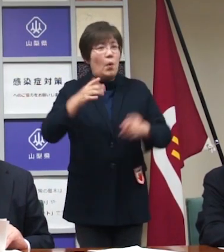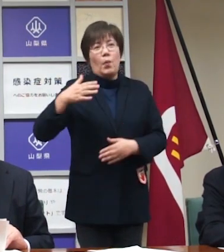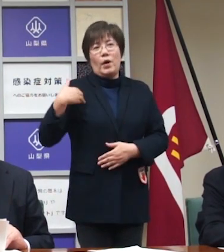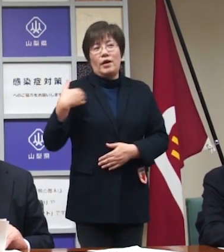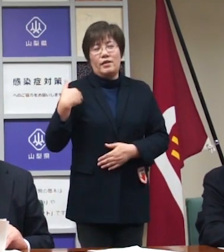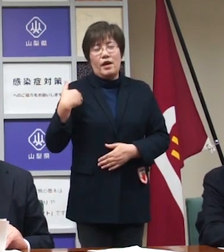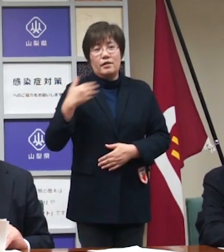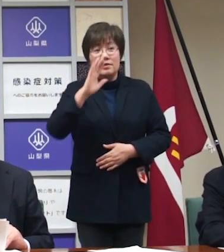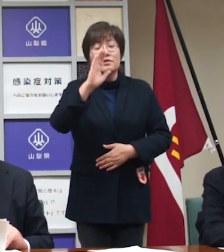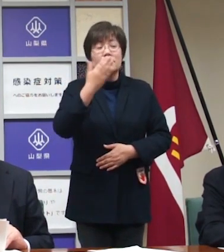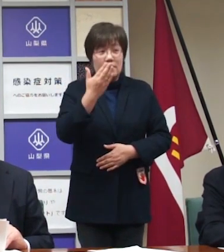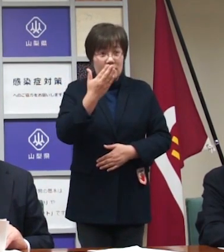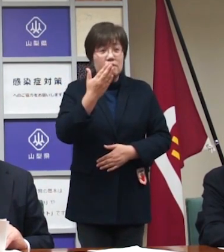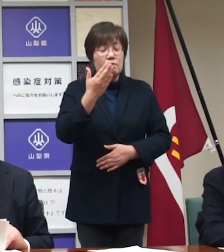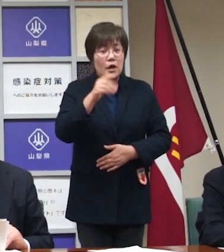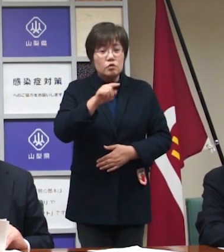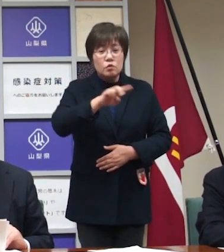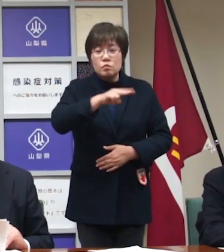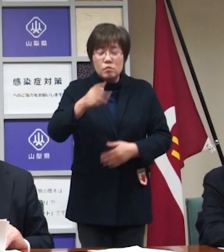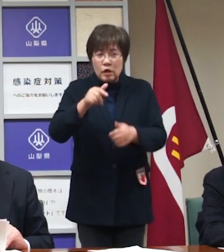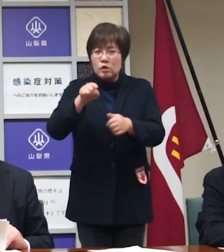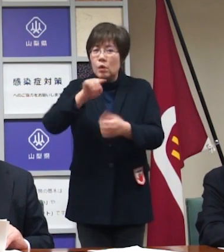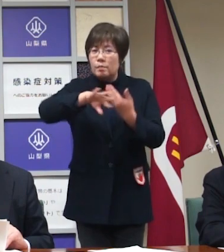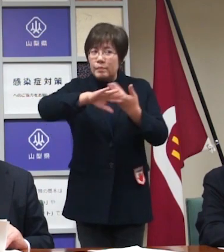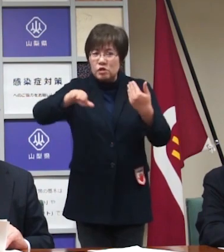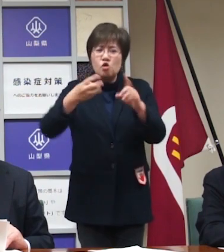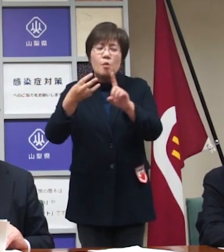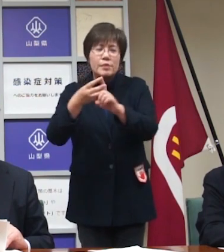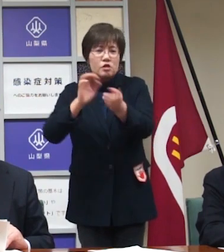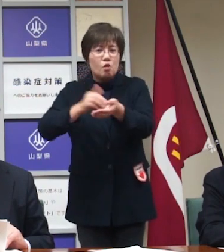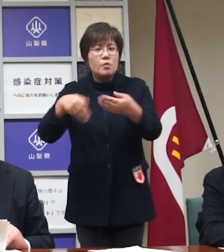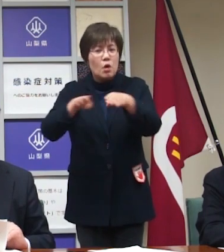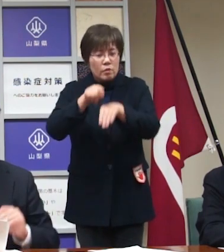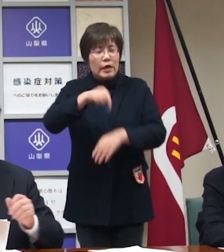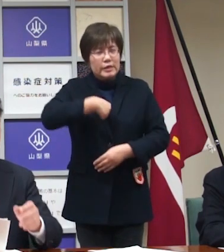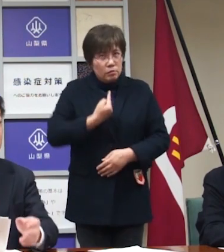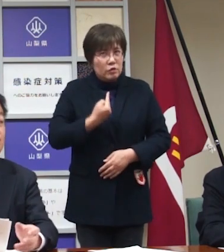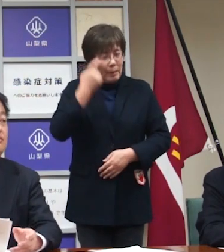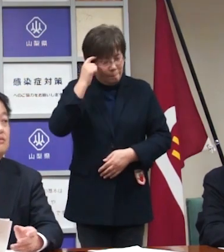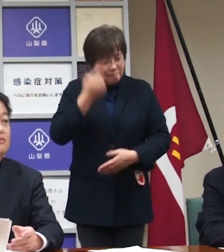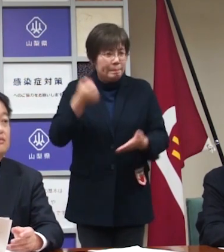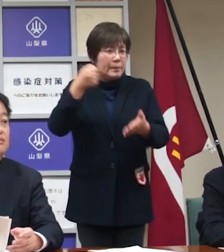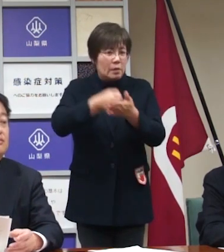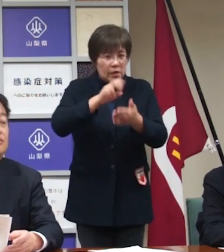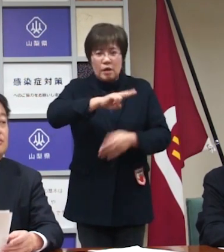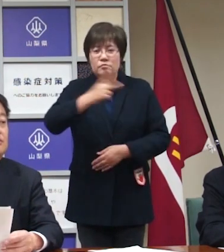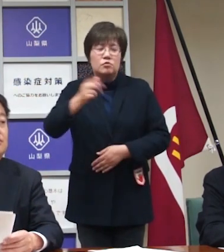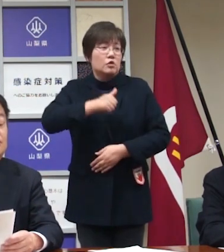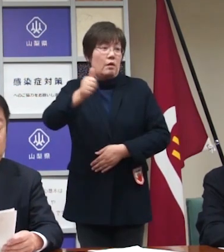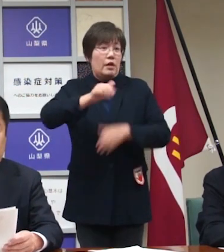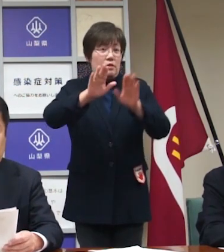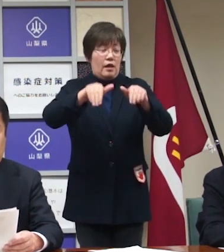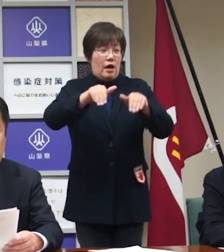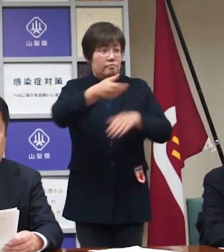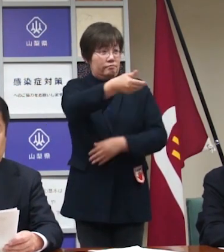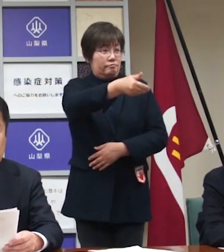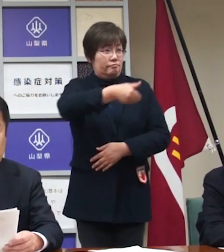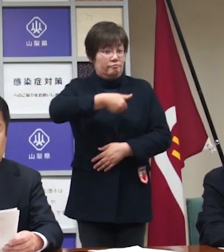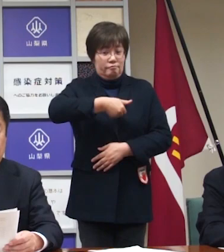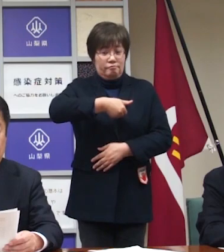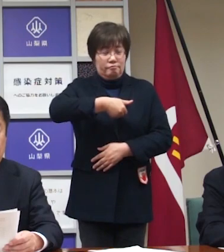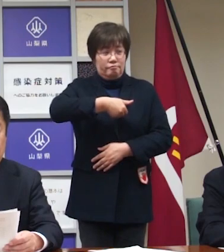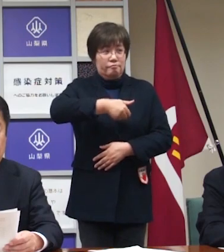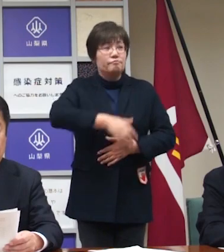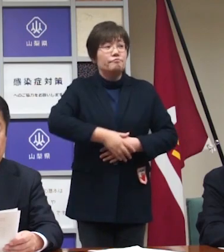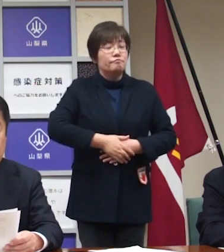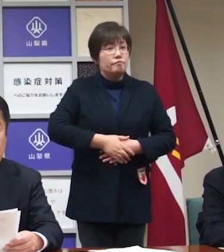んだのは、選択をされたのはご本人が医師で選択をされたようです。 とすると、その5番目6番目は、まあ、もしかした